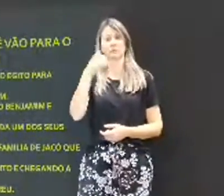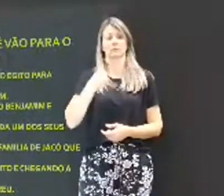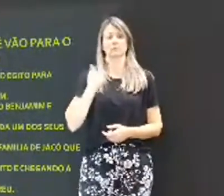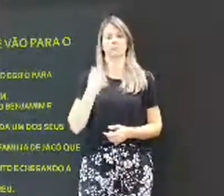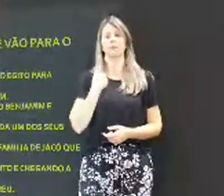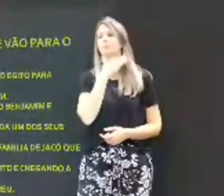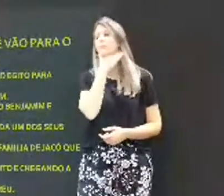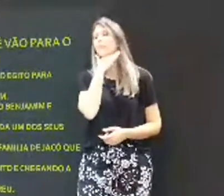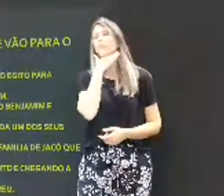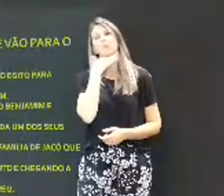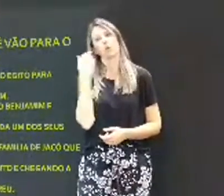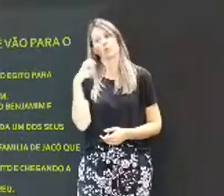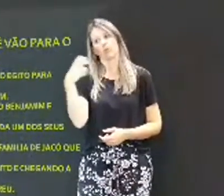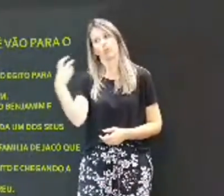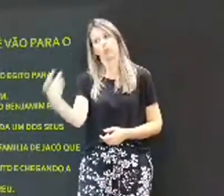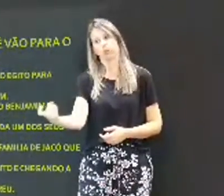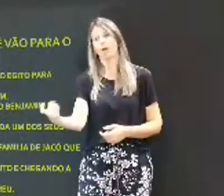147 anos de idade, Jacó morreu.